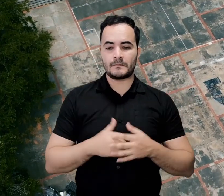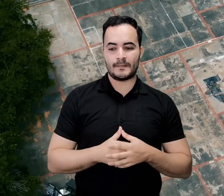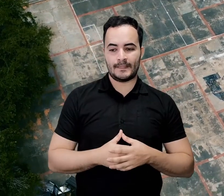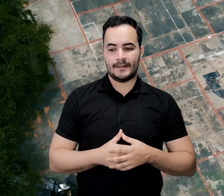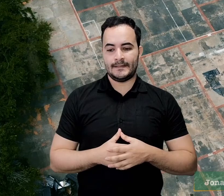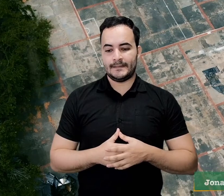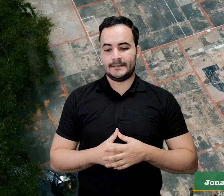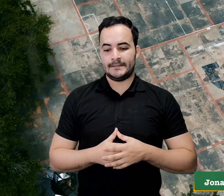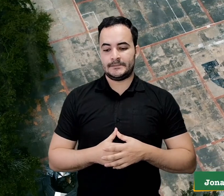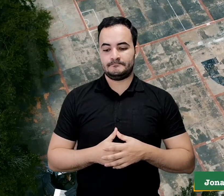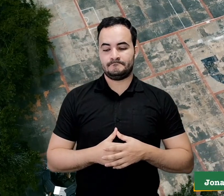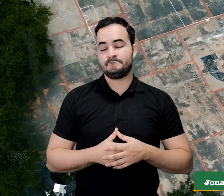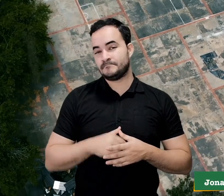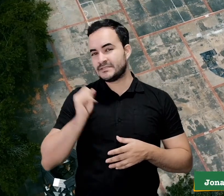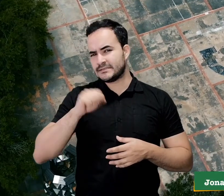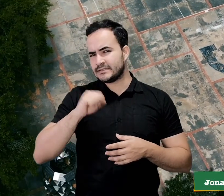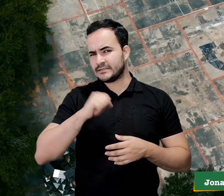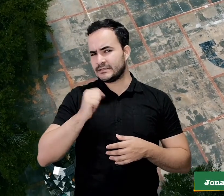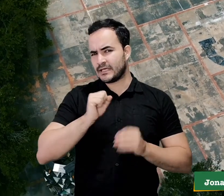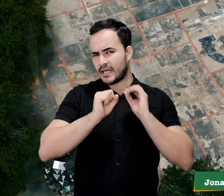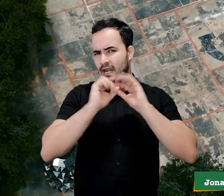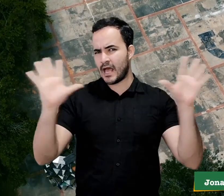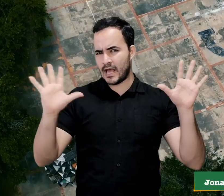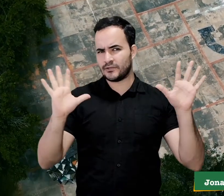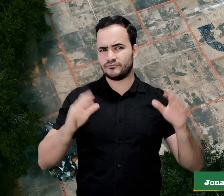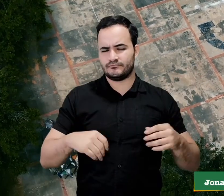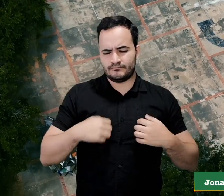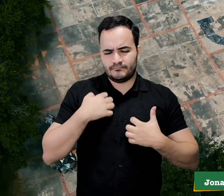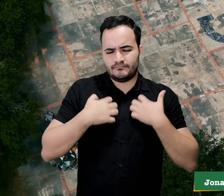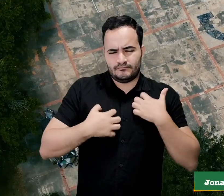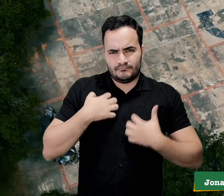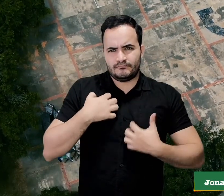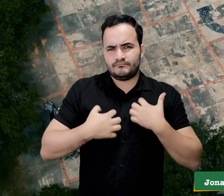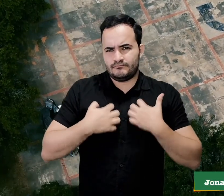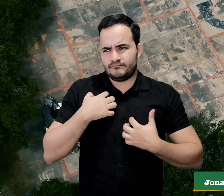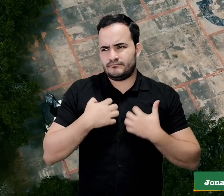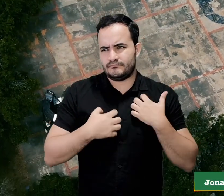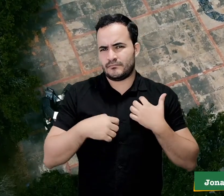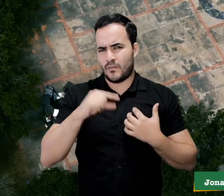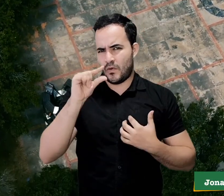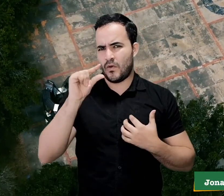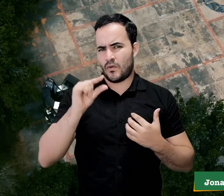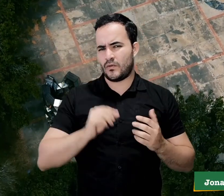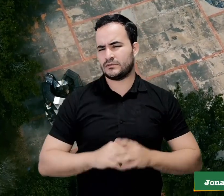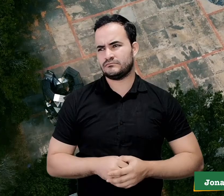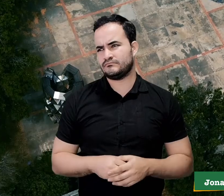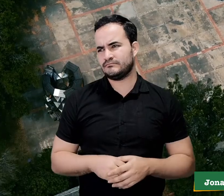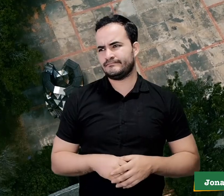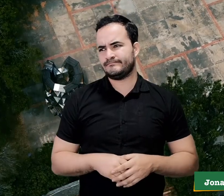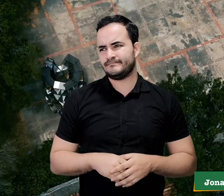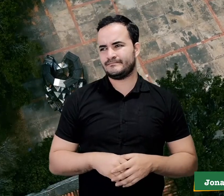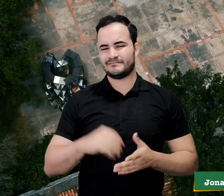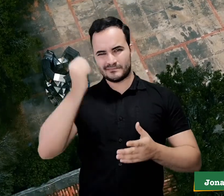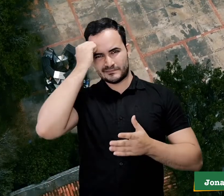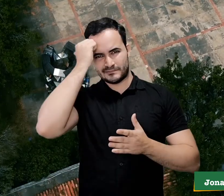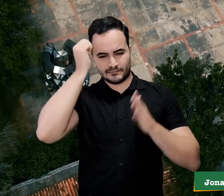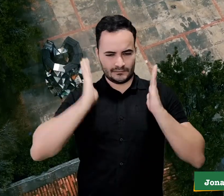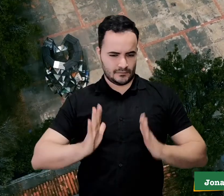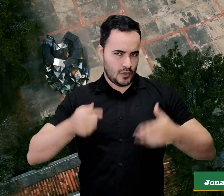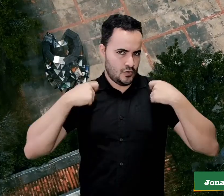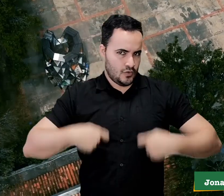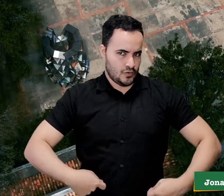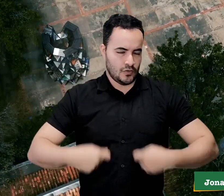sí, eso genera un poco de temor, digamos, no poder, como profesor en mi